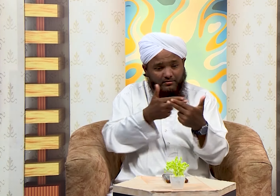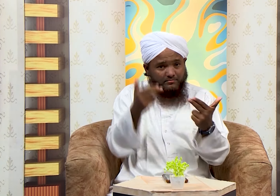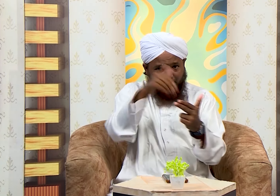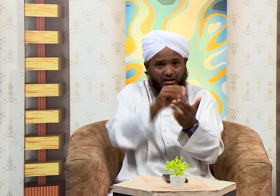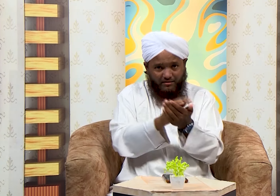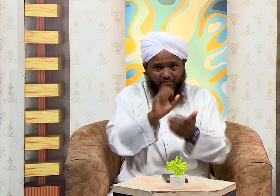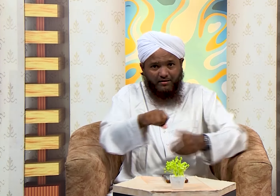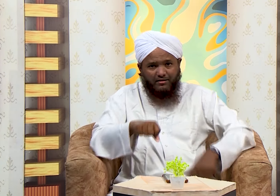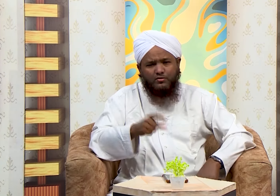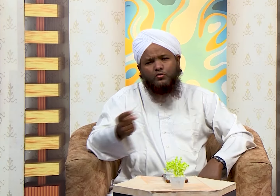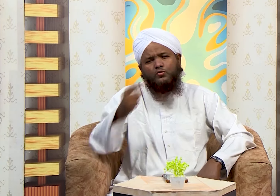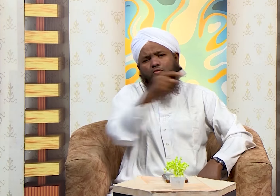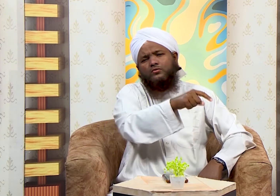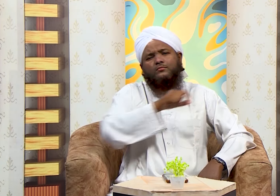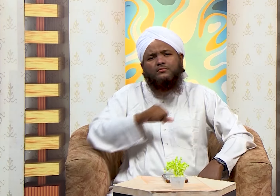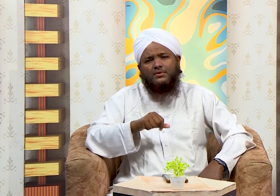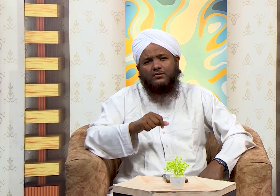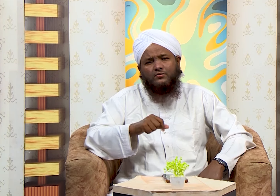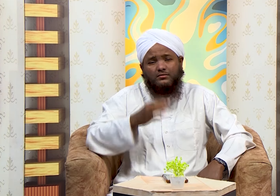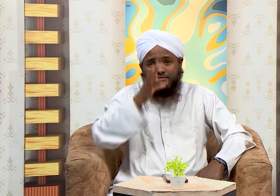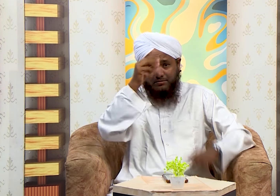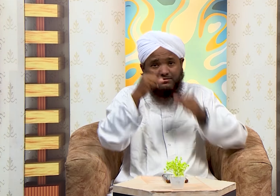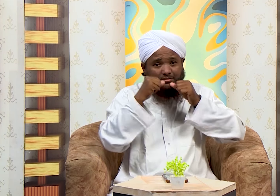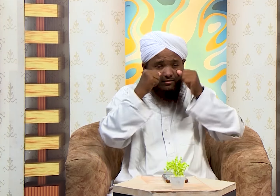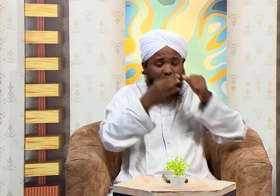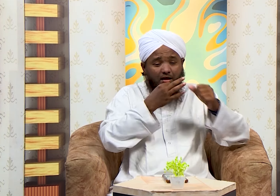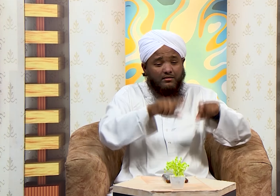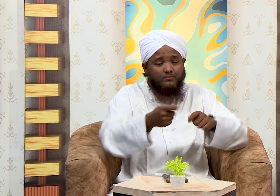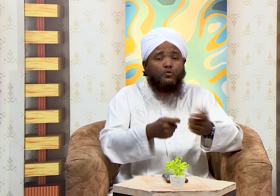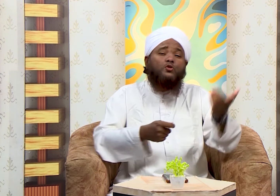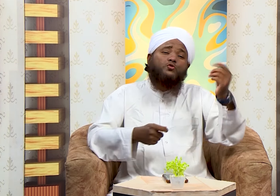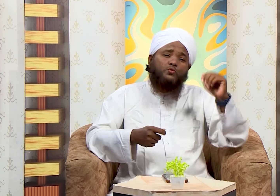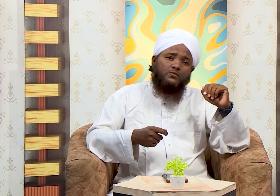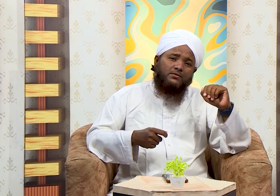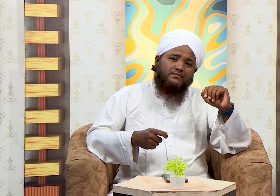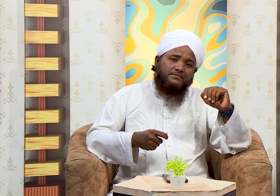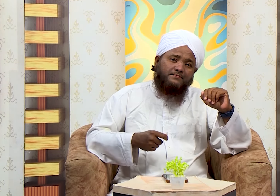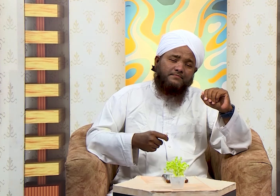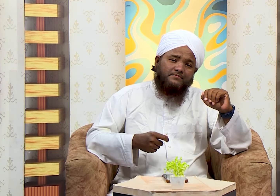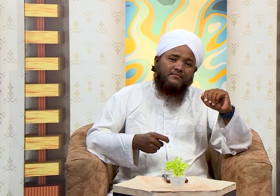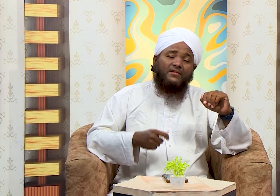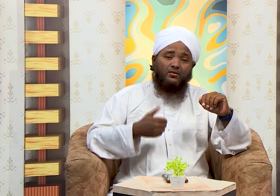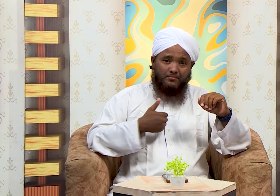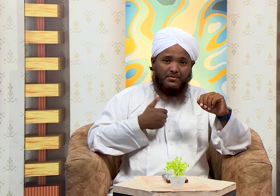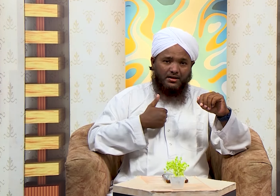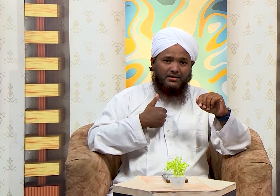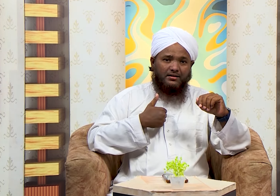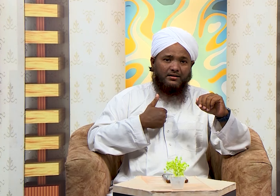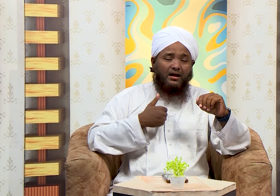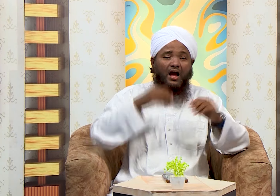غستاخی کا معاملہ کیوں کیا تو پھر زید بن سانہ نے حصل حقیقت کھولی کہ بات دراصل یہ ہے کہ میں نے توریت میں جو آخری نبی ہے